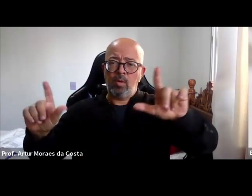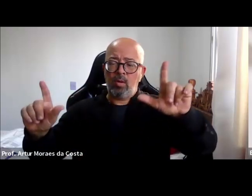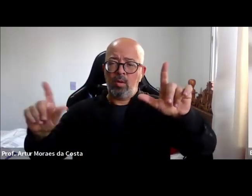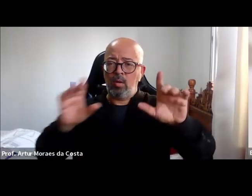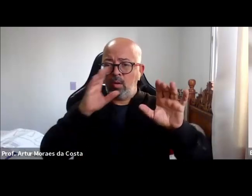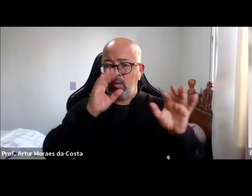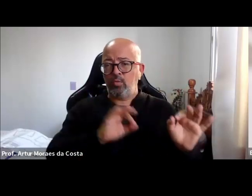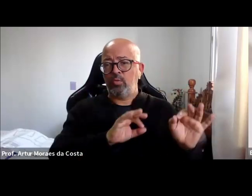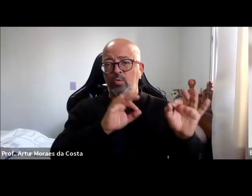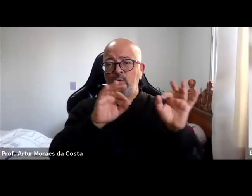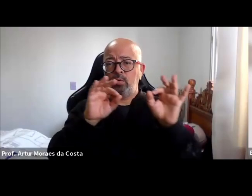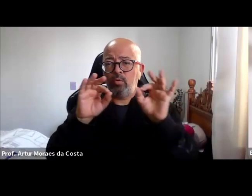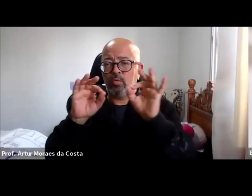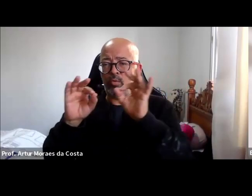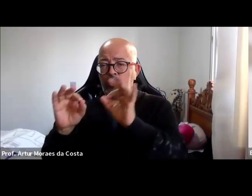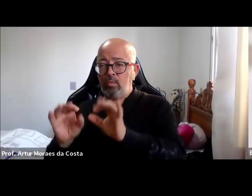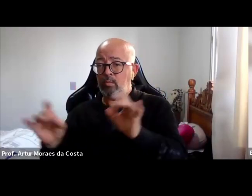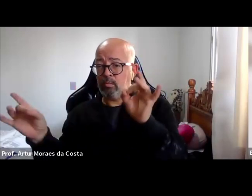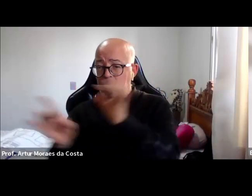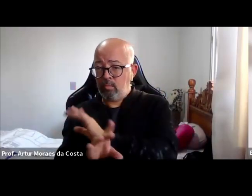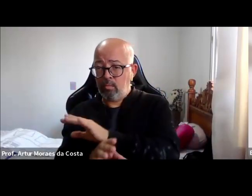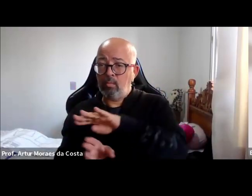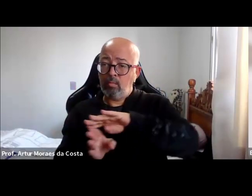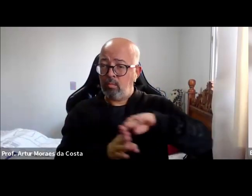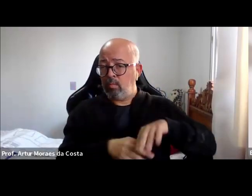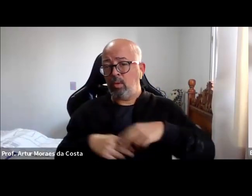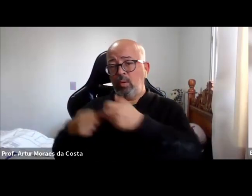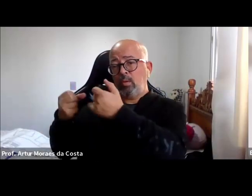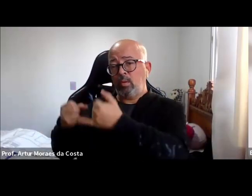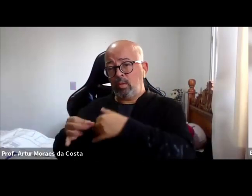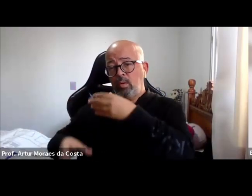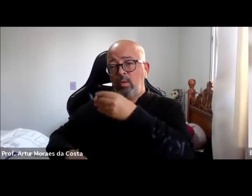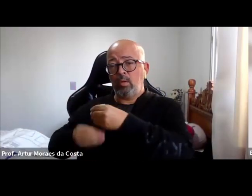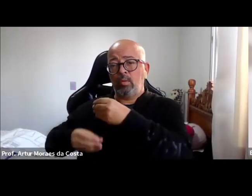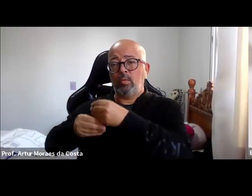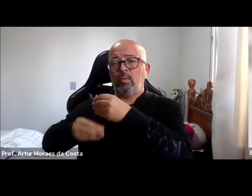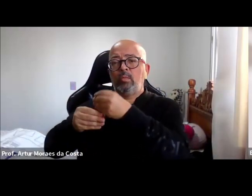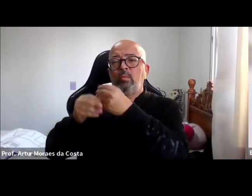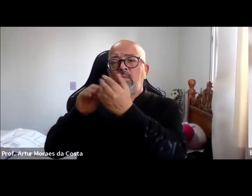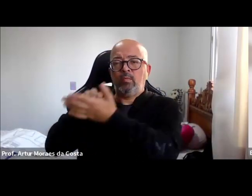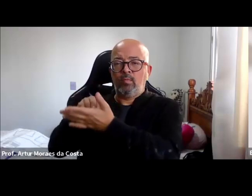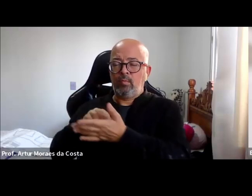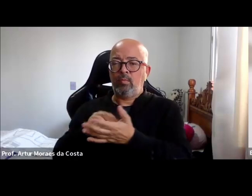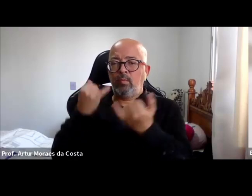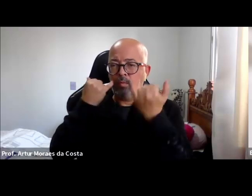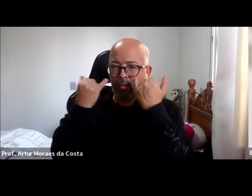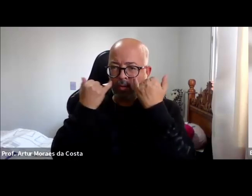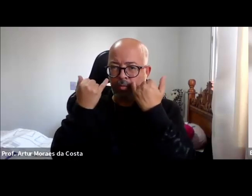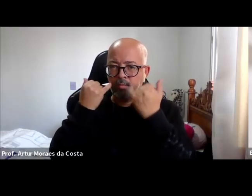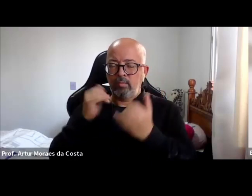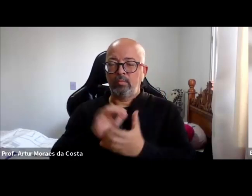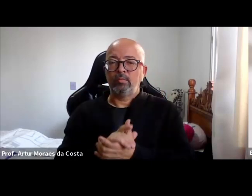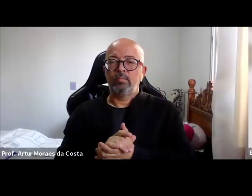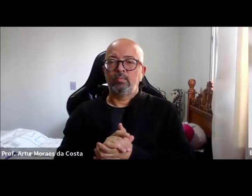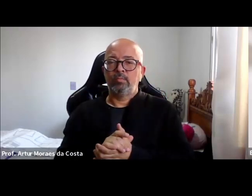la Universidad del valle aquí en Colombia que se atrevió a investigar qué estrategias y técnicas de interpretación